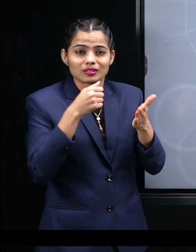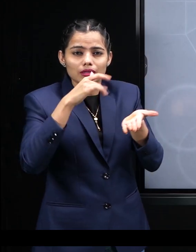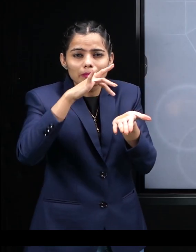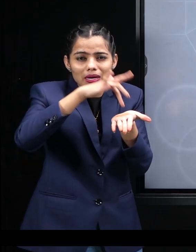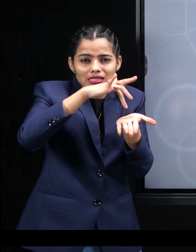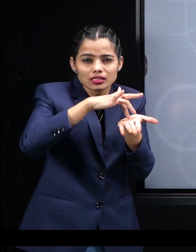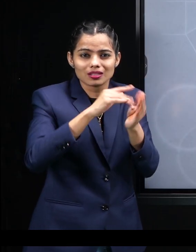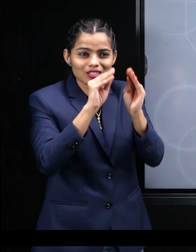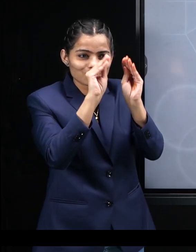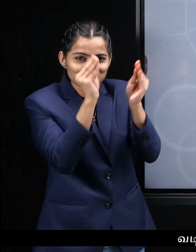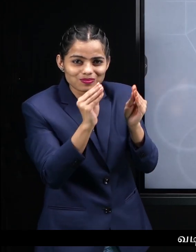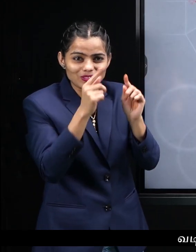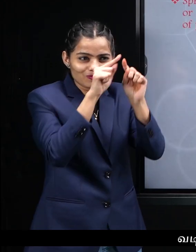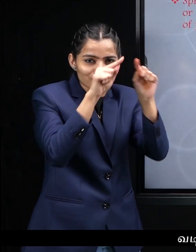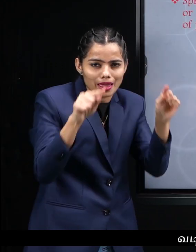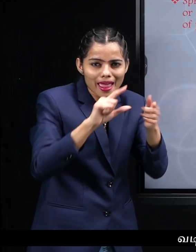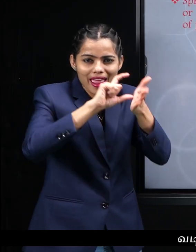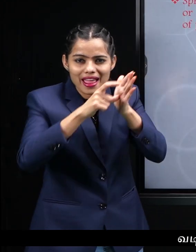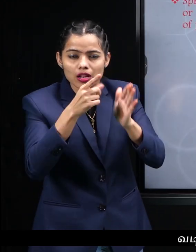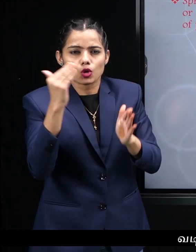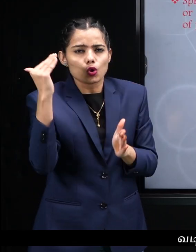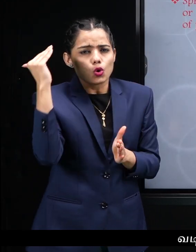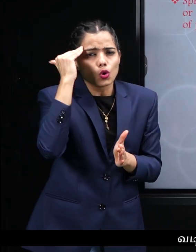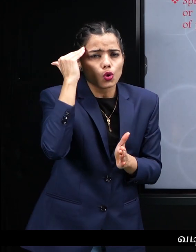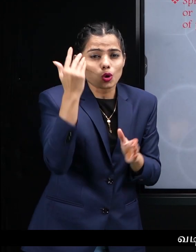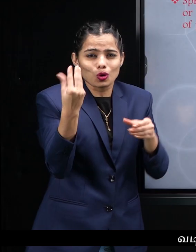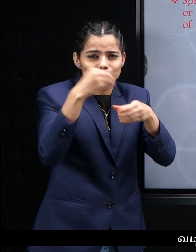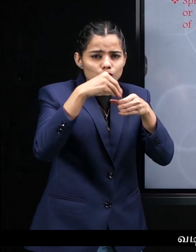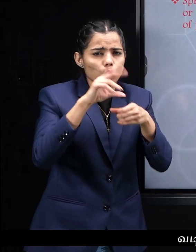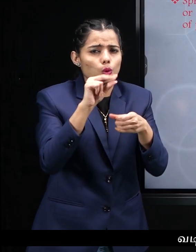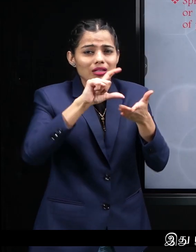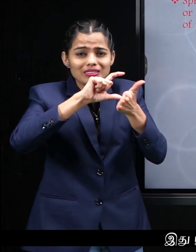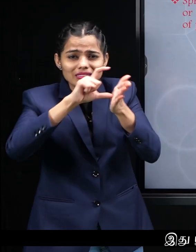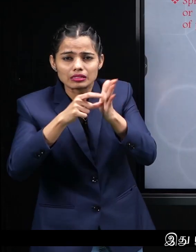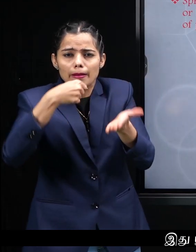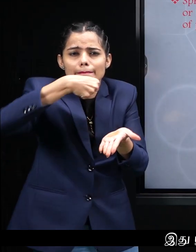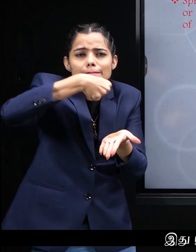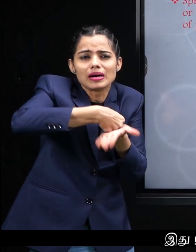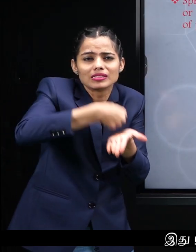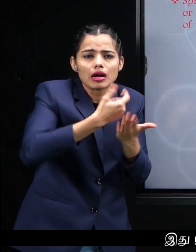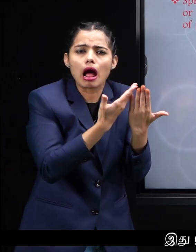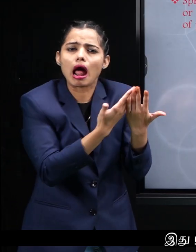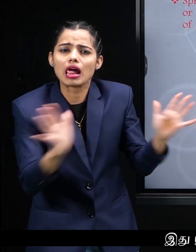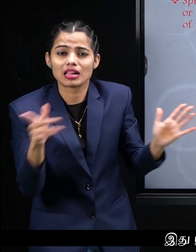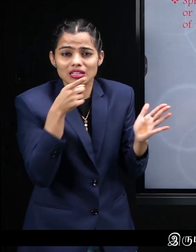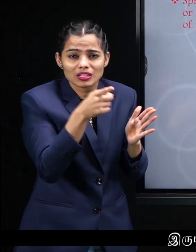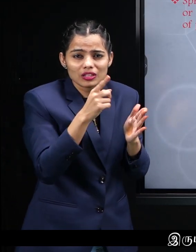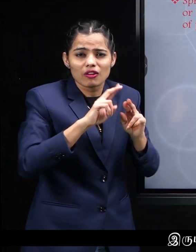யூக்ளிடியன் அல்லாத வடிவியல் எனப்படும் ஒரு கிளை உள்ளது. அடிப்படையில் ஒரு யூக்ளிடியன் வடிவியலின் கீழ் வராத அனைத்தும். இருப்பினும்